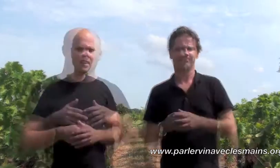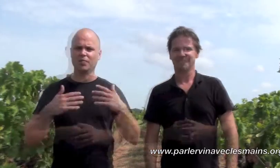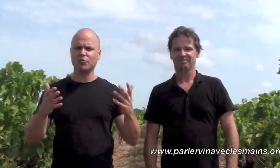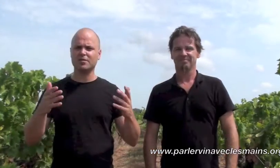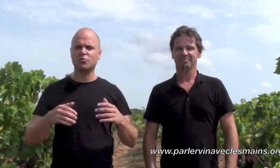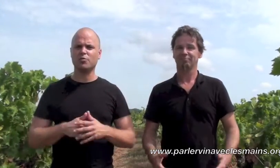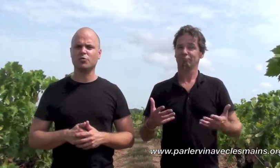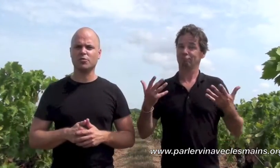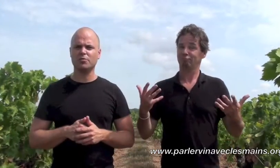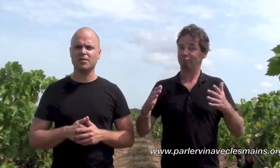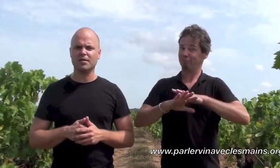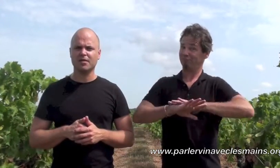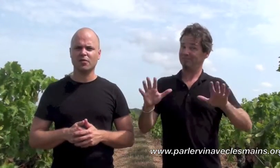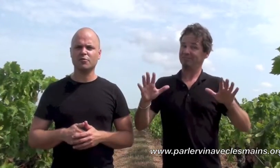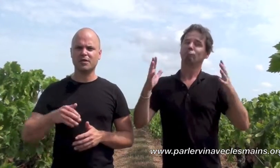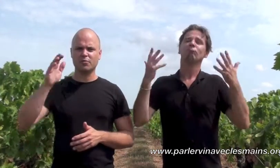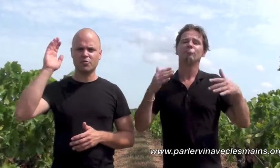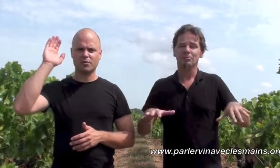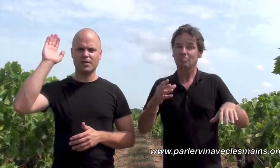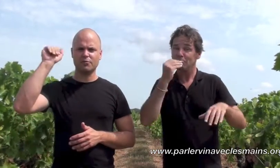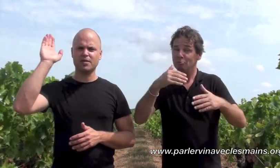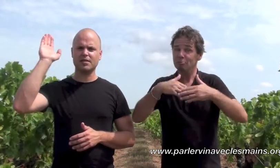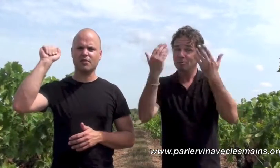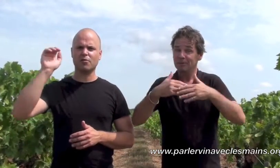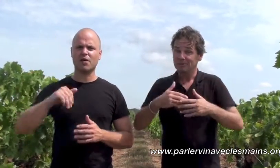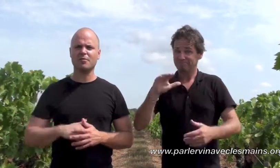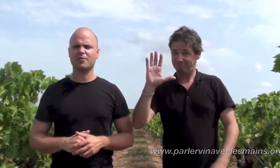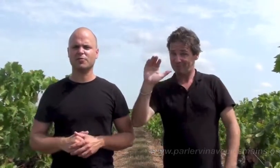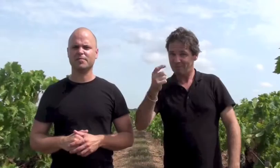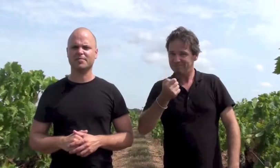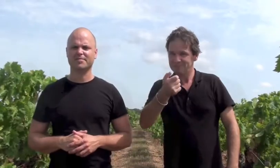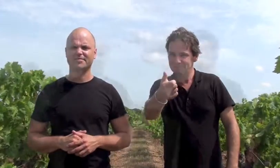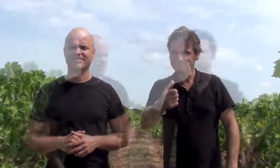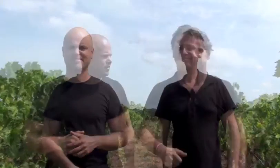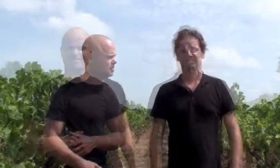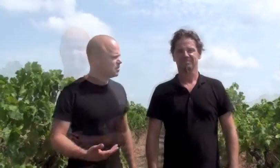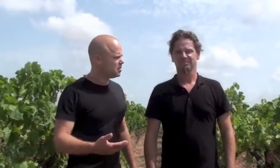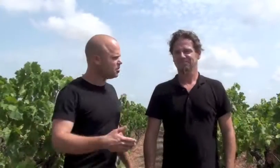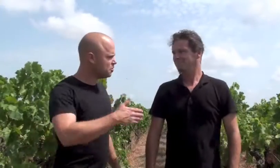Pour nous c'est tout pour aujourd'hui. On vous souhaite une bonne journée, on vous dit au revoir, à bientôt.